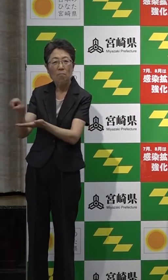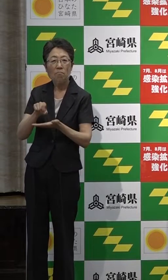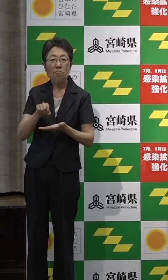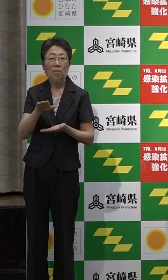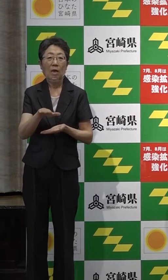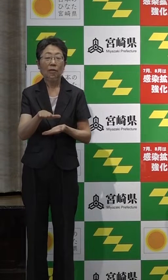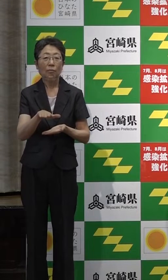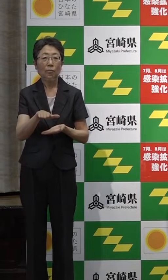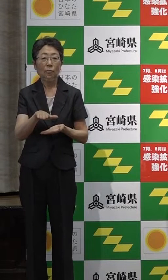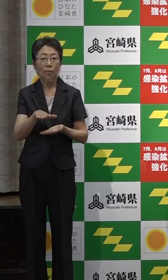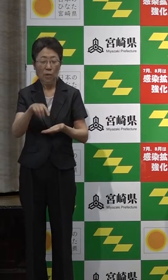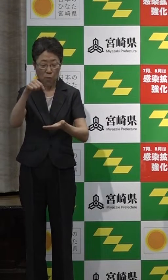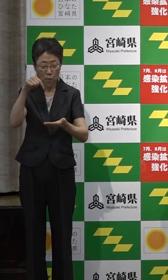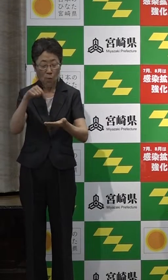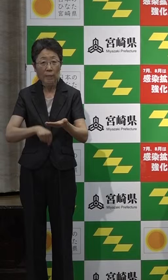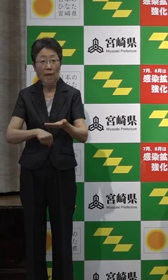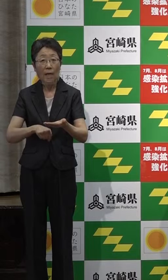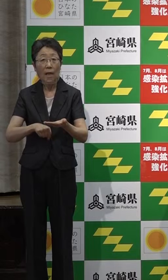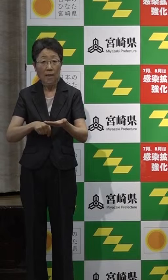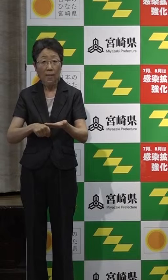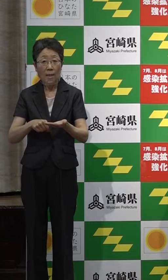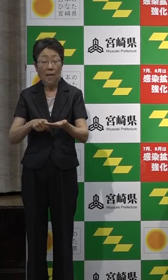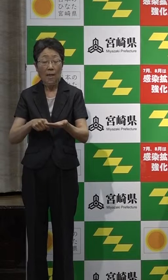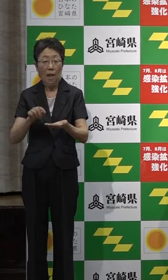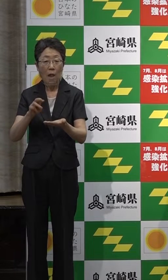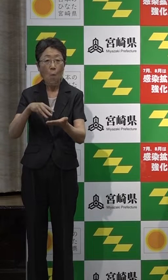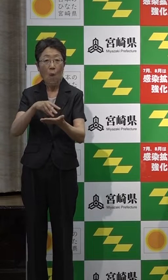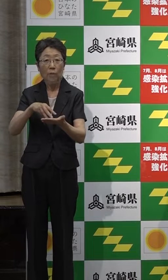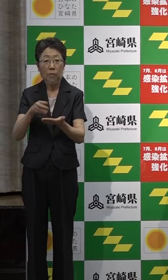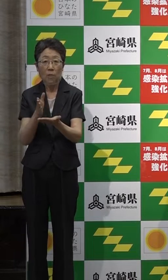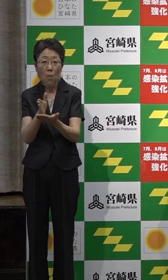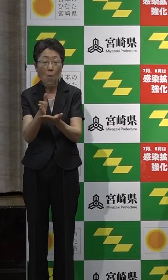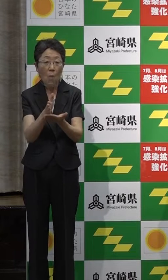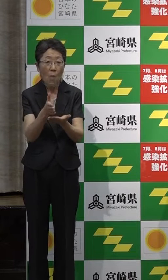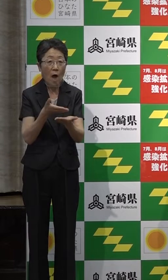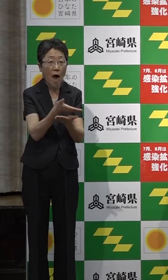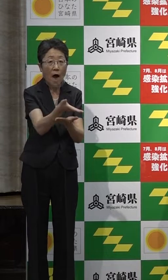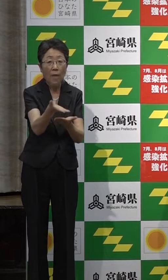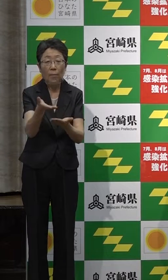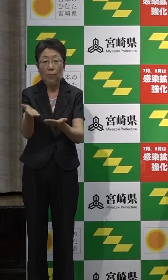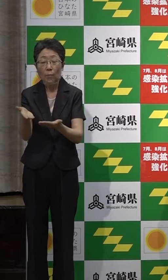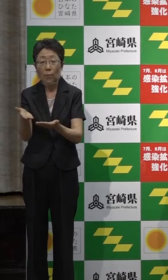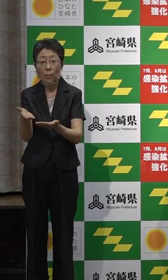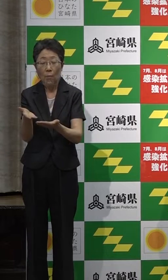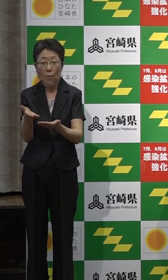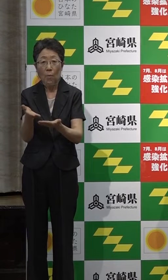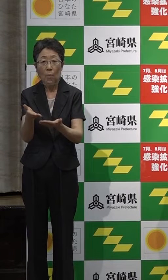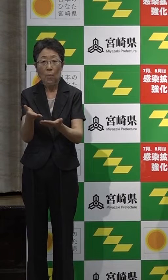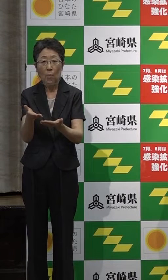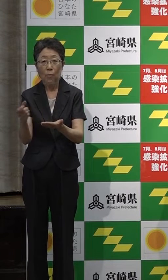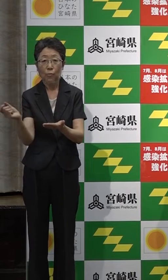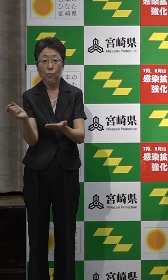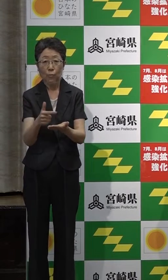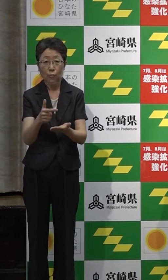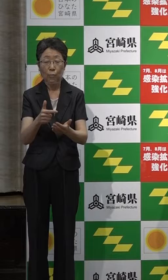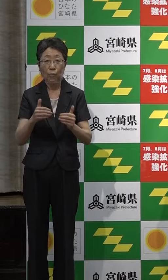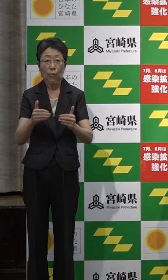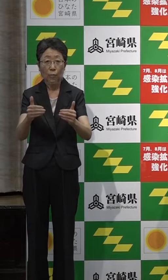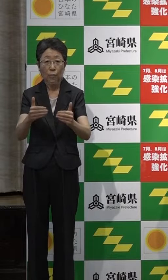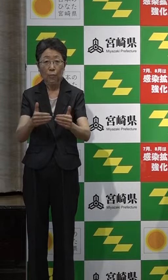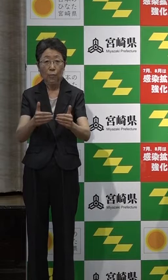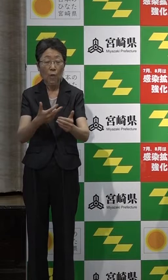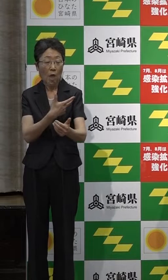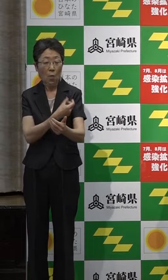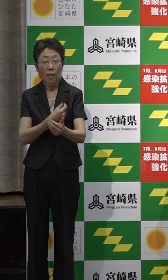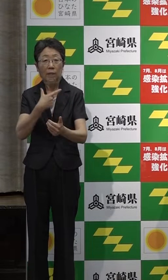のワクチン配分というものを求めていきながらですね、この迅速に希望する方へのワクチン接